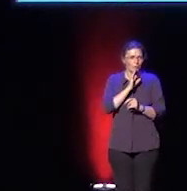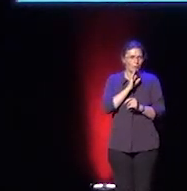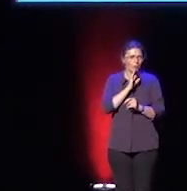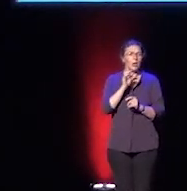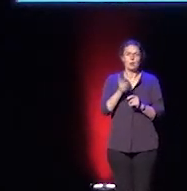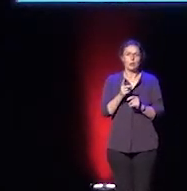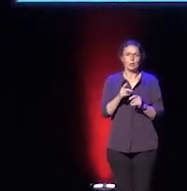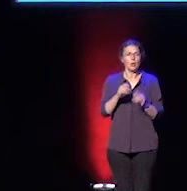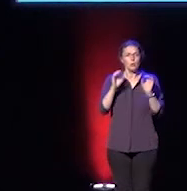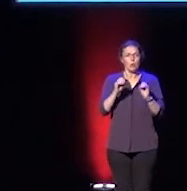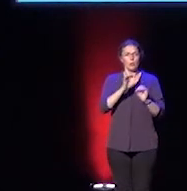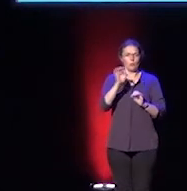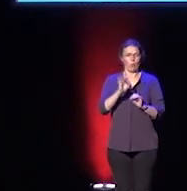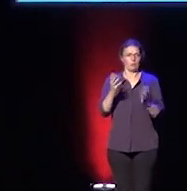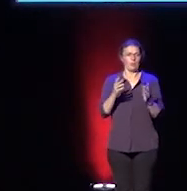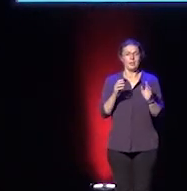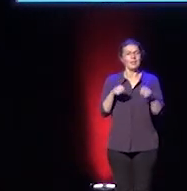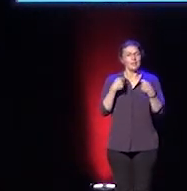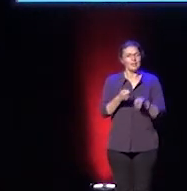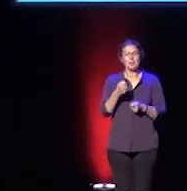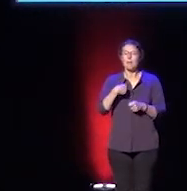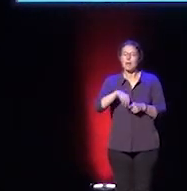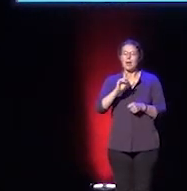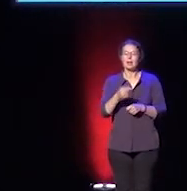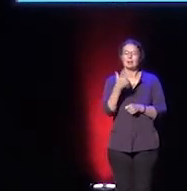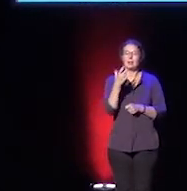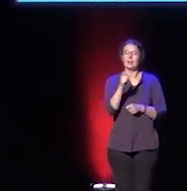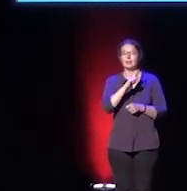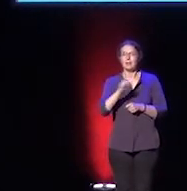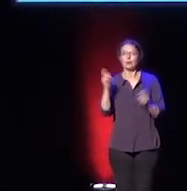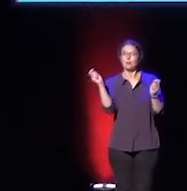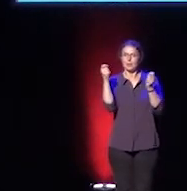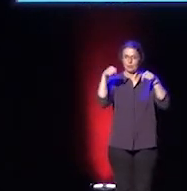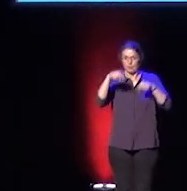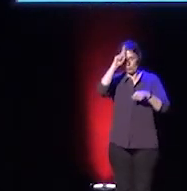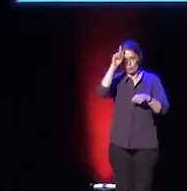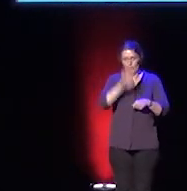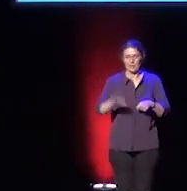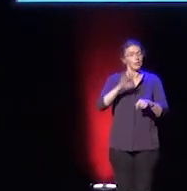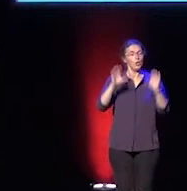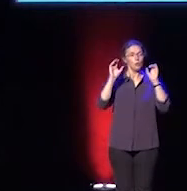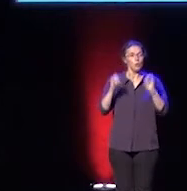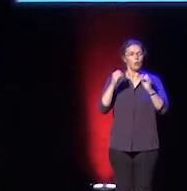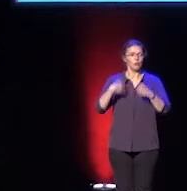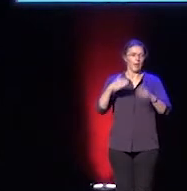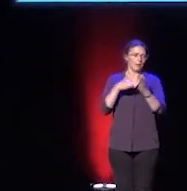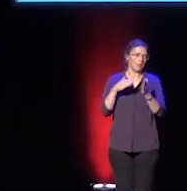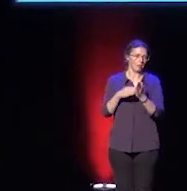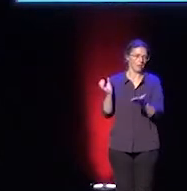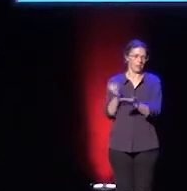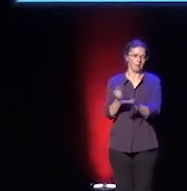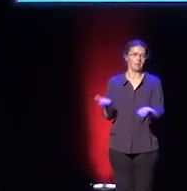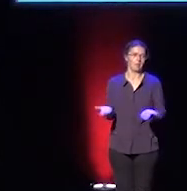sie überhaupt nicht. Es gibt mehr als 30.000 Betriebe in der Bundesrepublik, die gar keinen Menschen mit